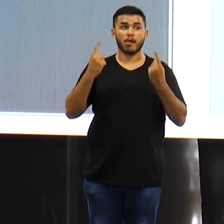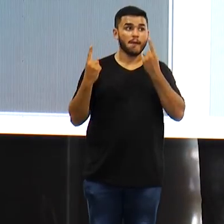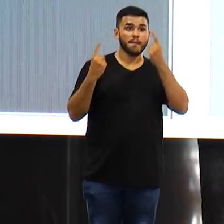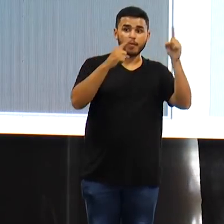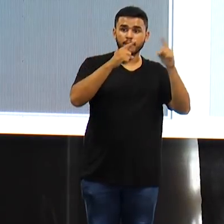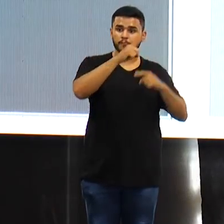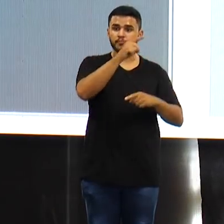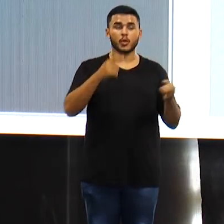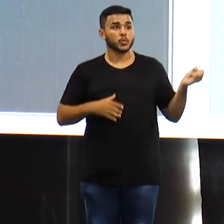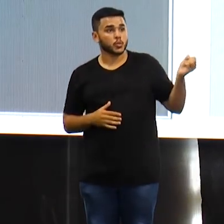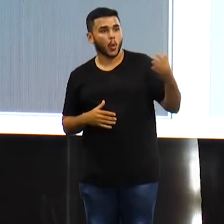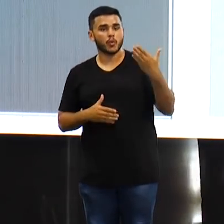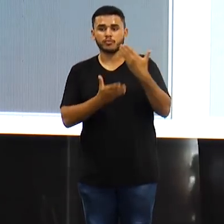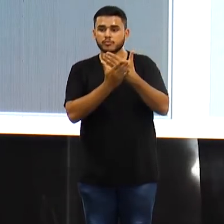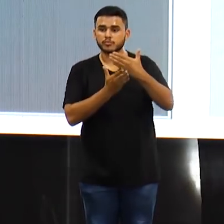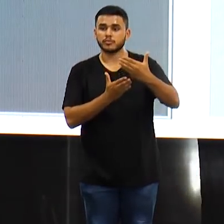Novo.